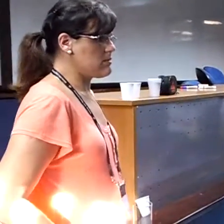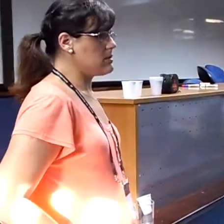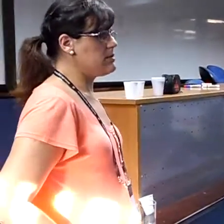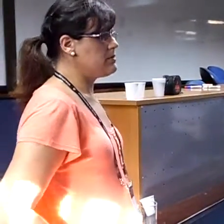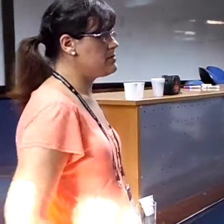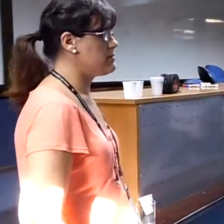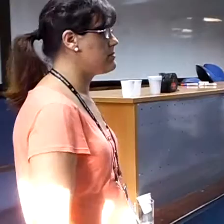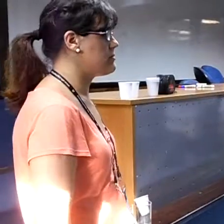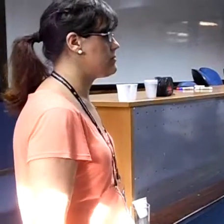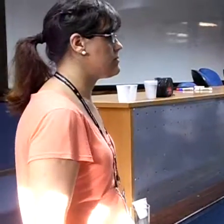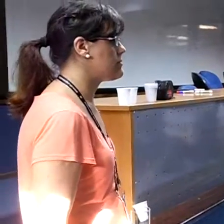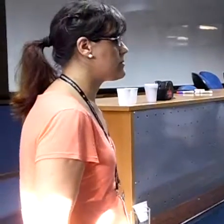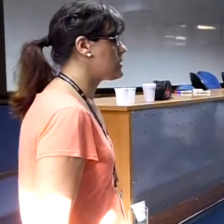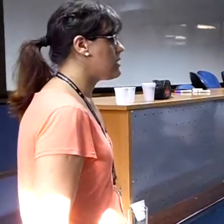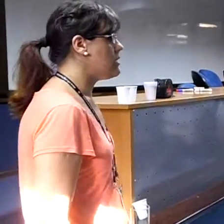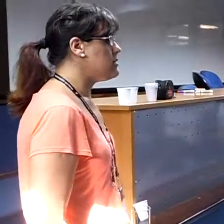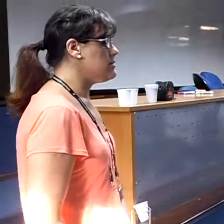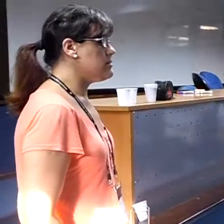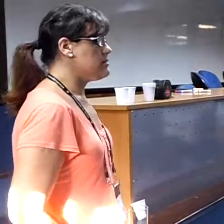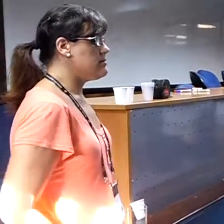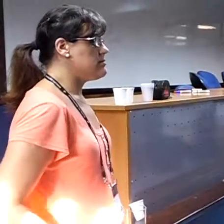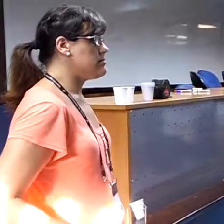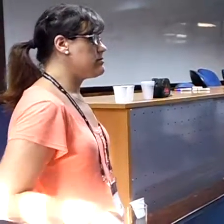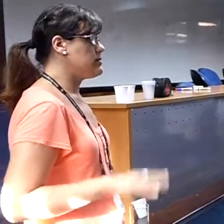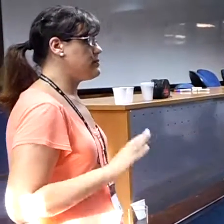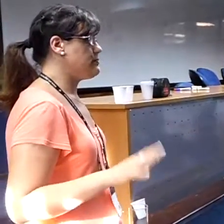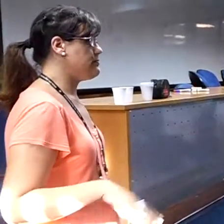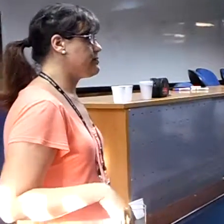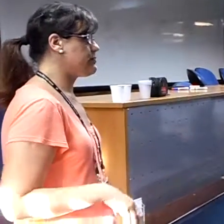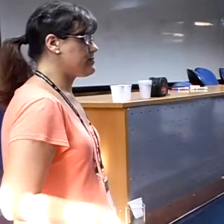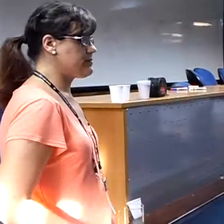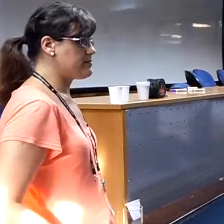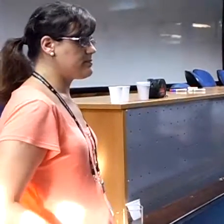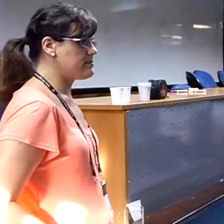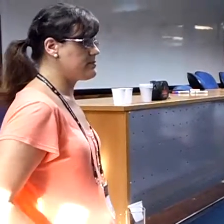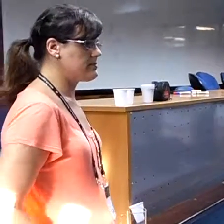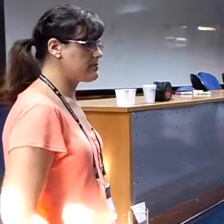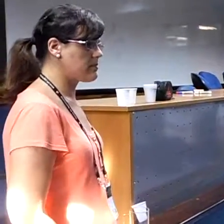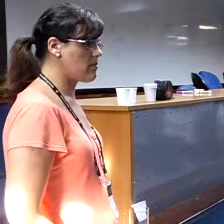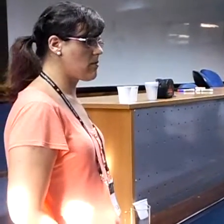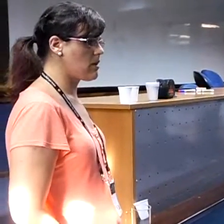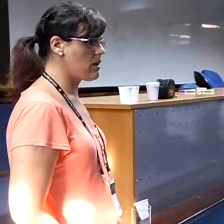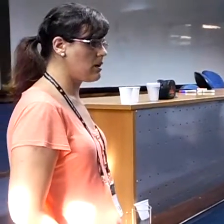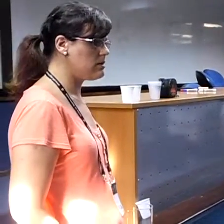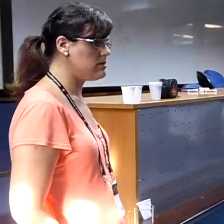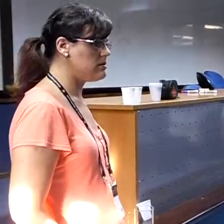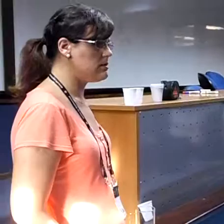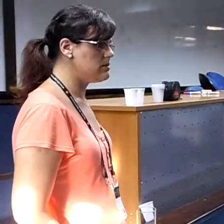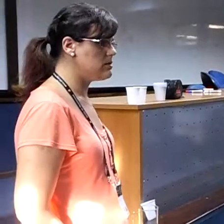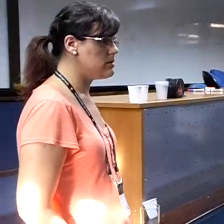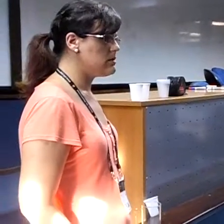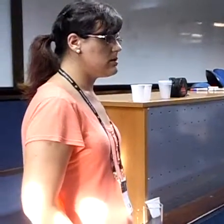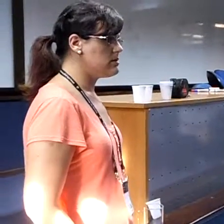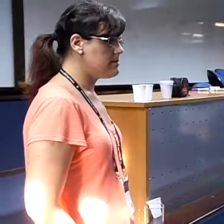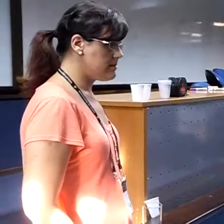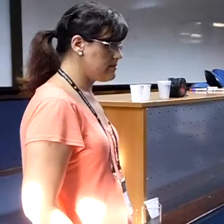surda, Bianca, que fez a dissertação dela na área sobre implante coclear, mas na área de educação.